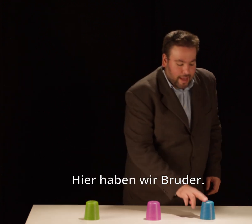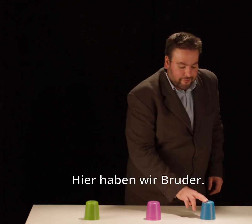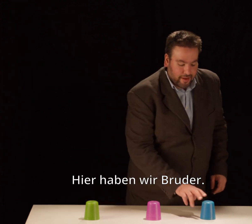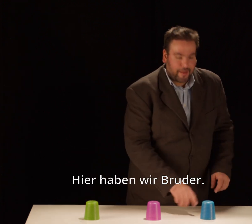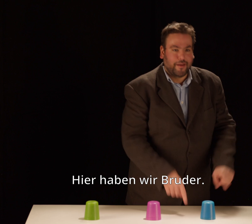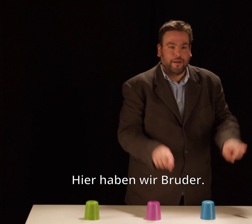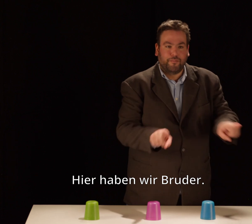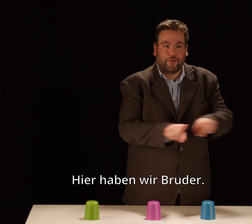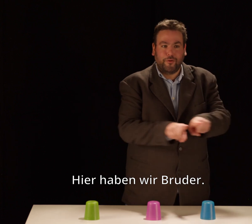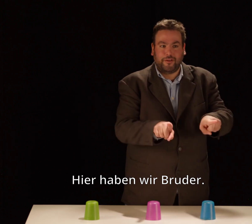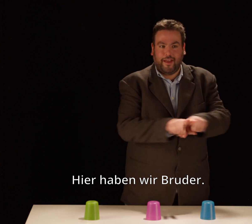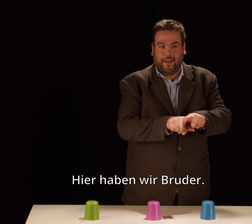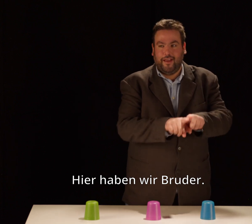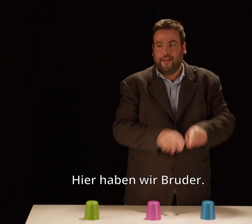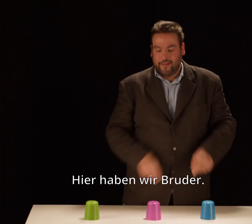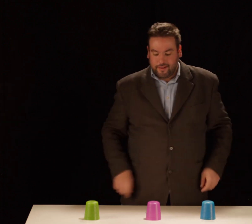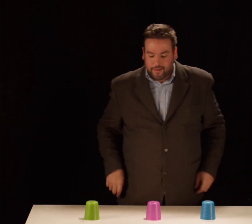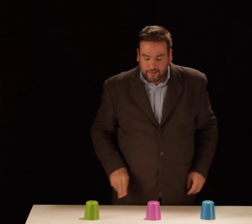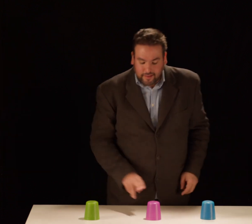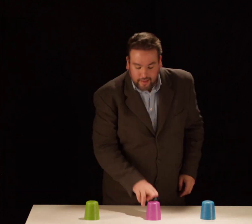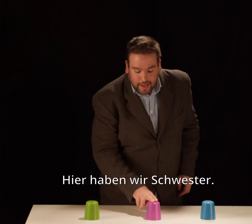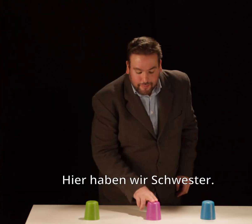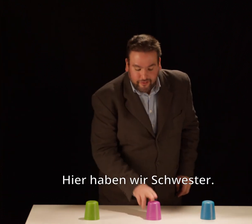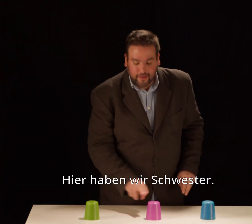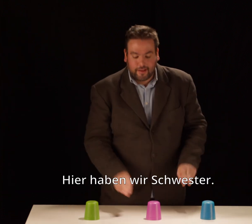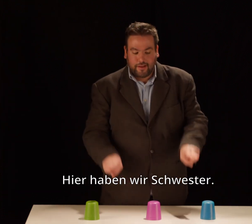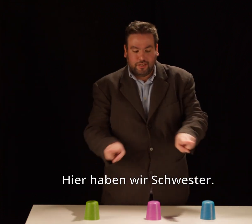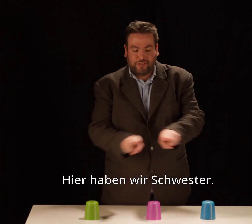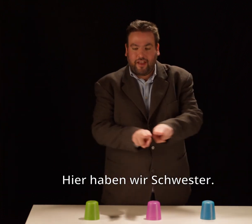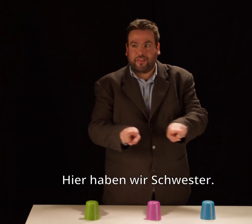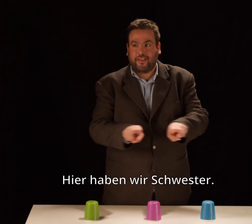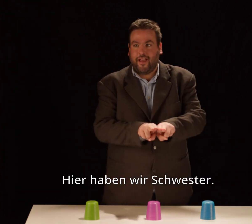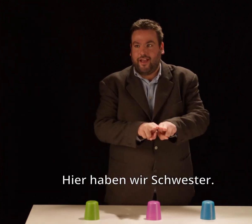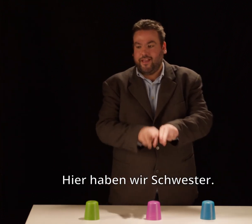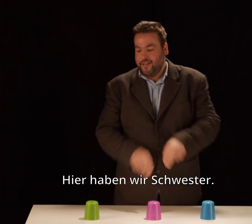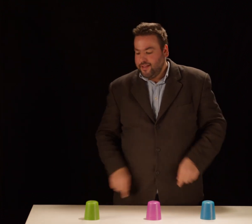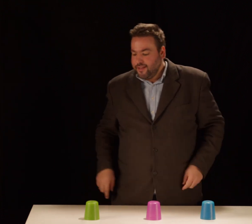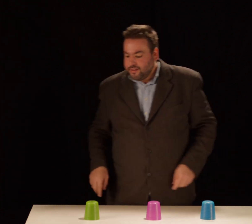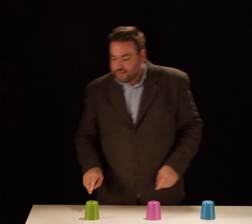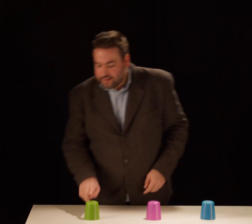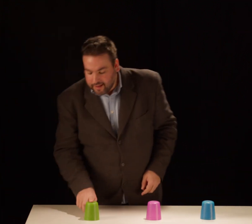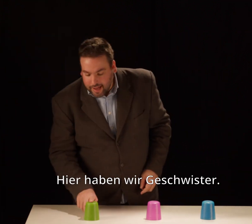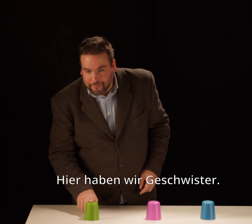haben wir Bruder. Hier haben wir Schwester. Hier haben wir